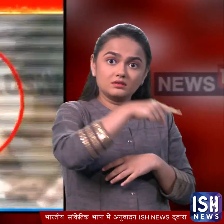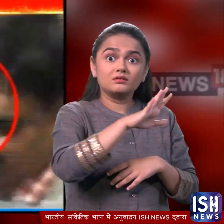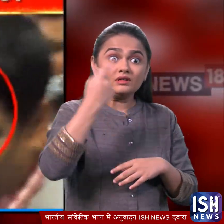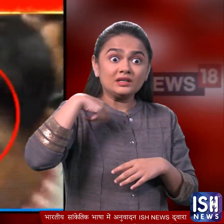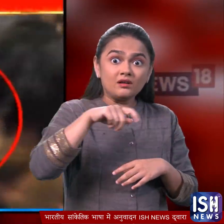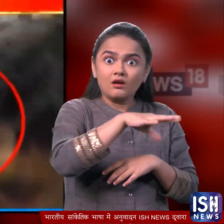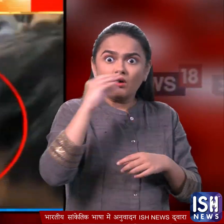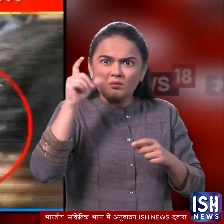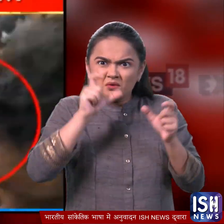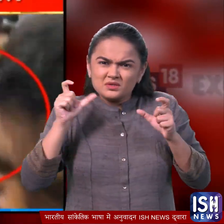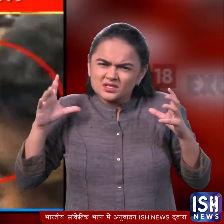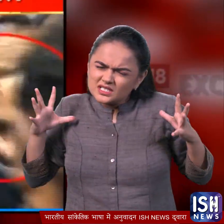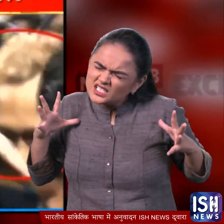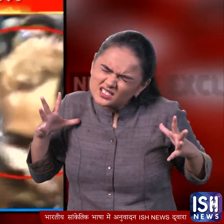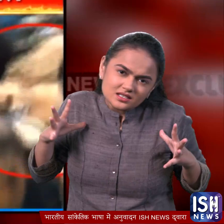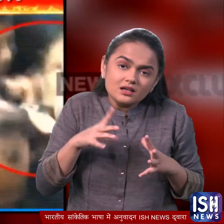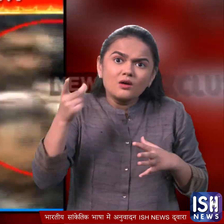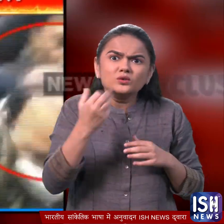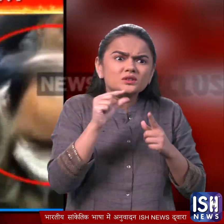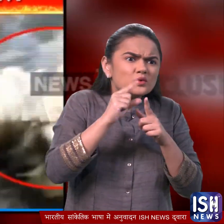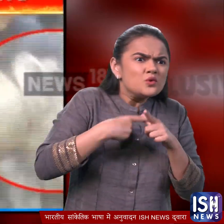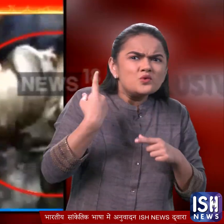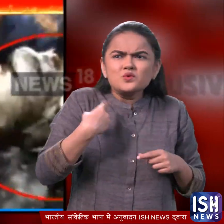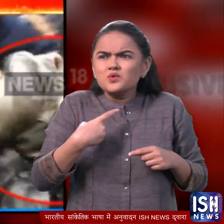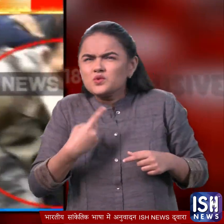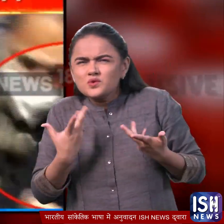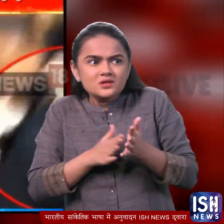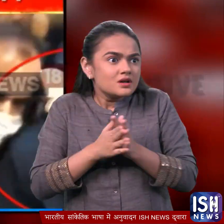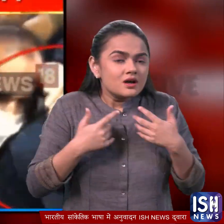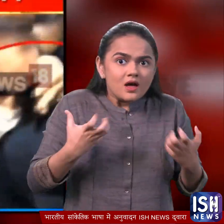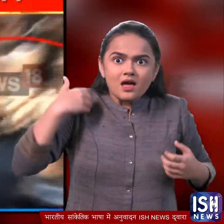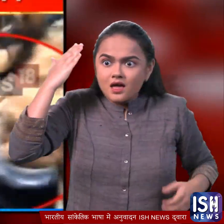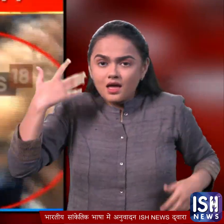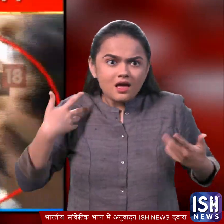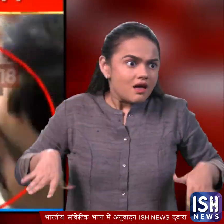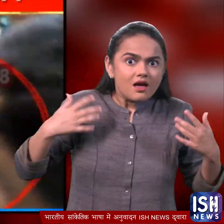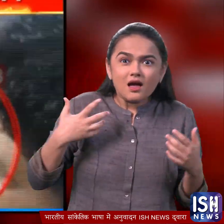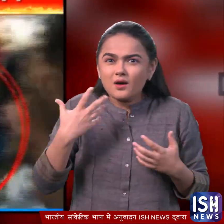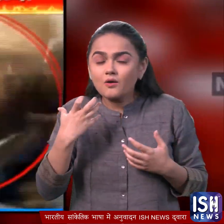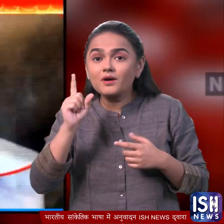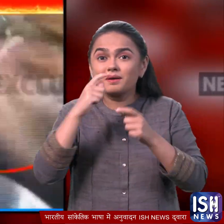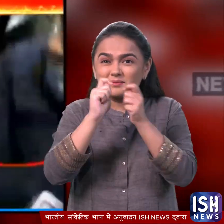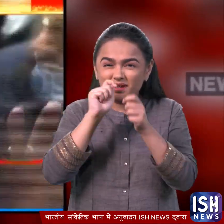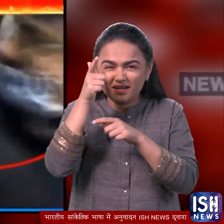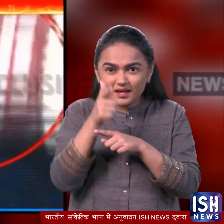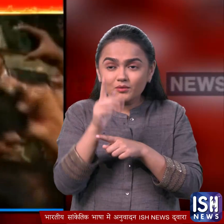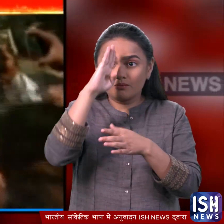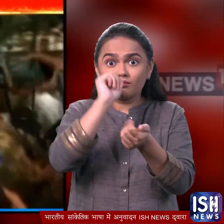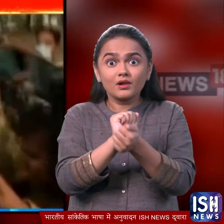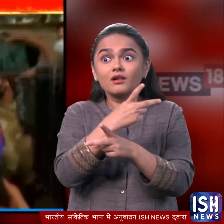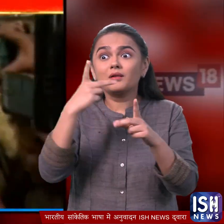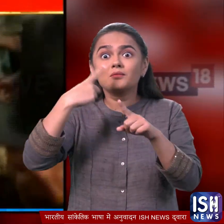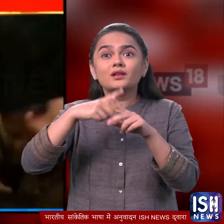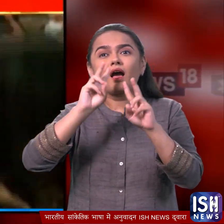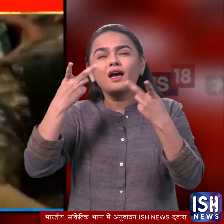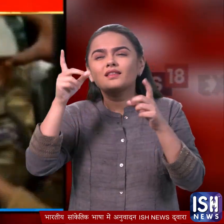भी लोगों की भारी भीड़ जमा हो गई। लोगों में पीयूष जैन को देखने की होड़ सी मची दिखी। मीडिया के कैमरों और पुलिस वालों के अलावा आम लोगों